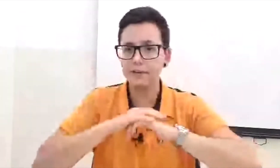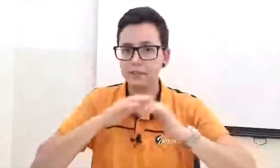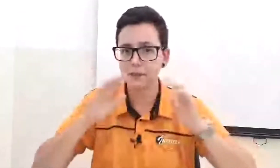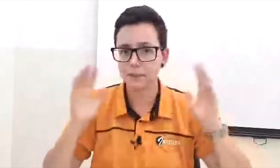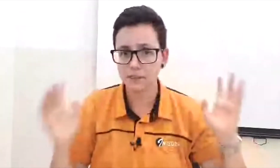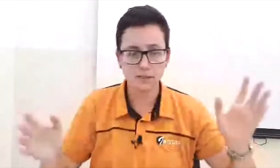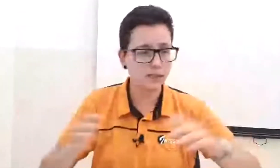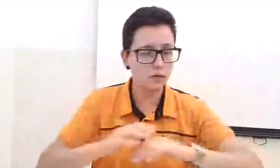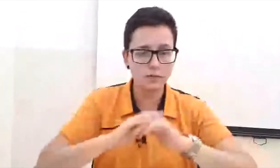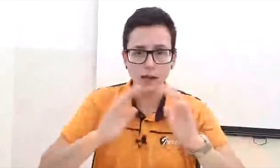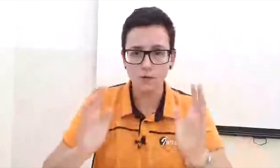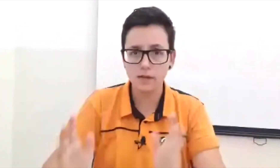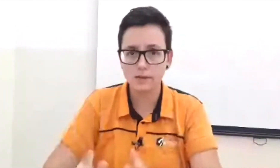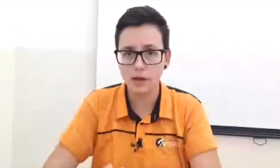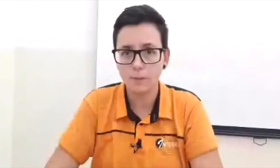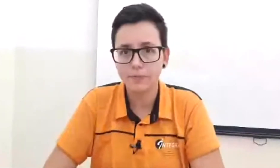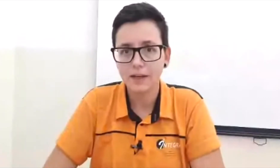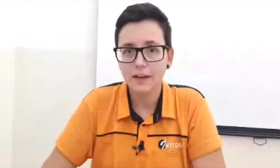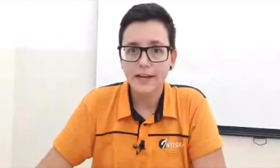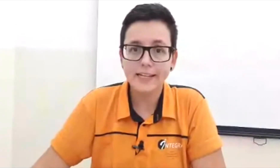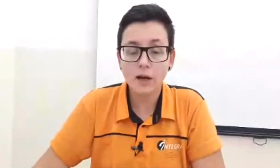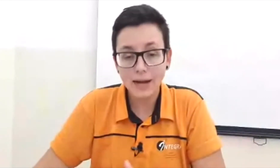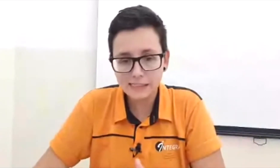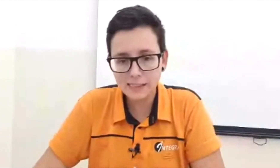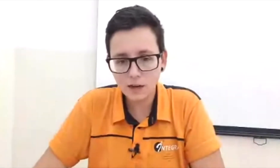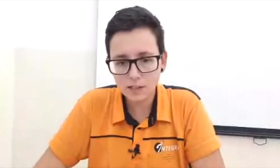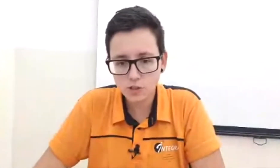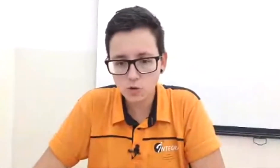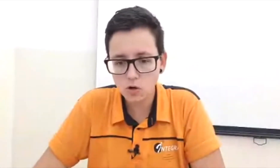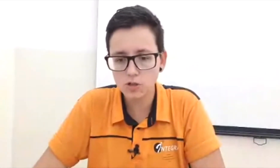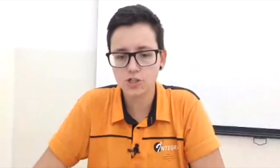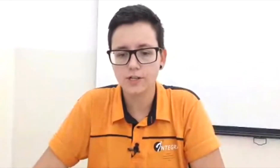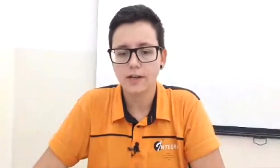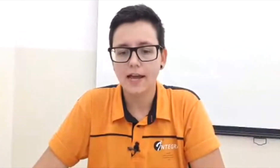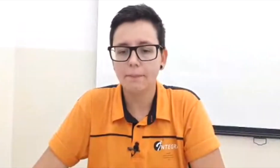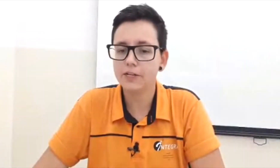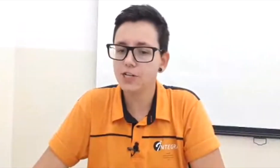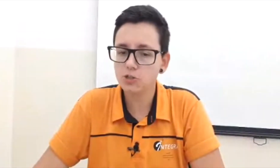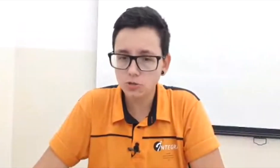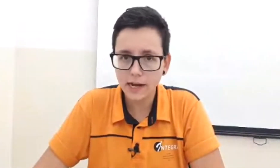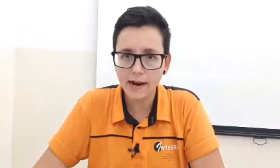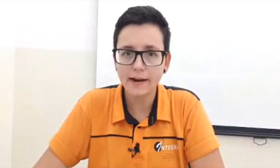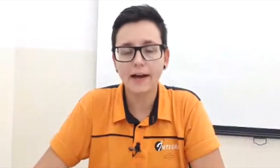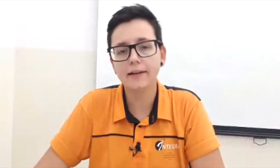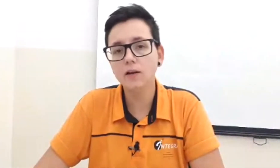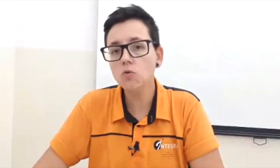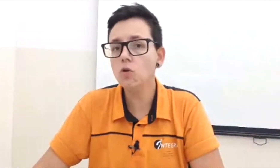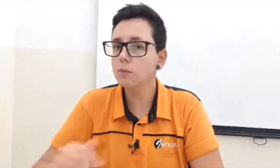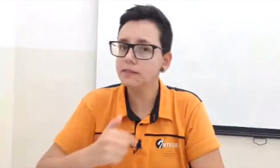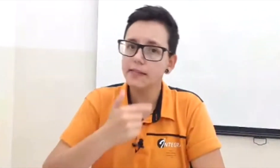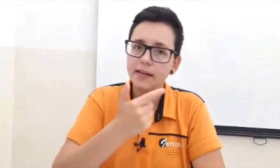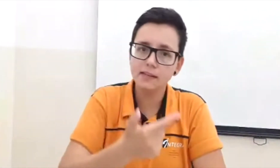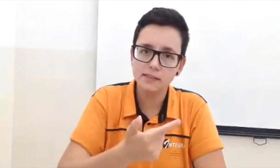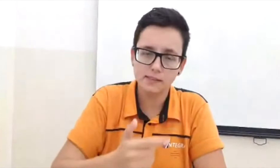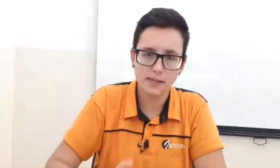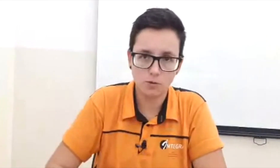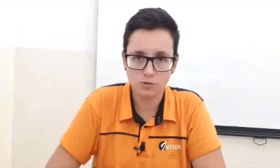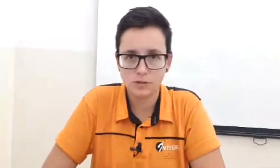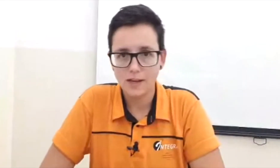essa interpretação e tal, e tal, e tal. Então, essa aula de hoje é para te ajudar a não cometer esses erros. É